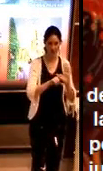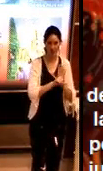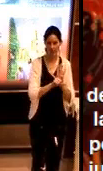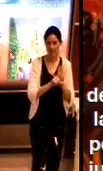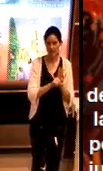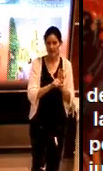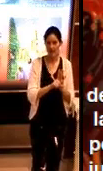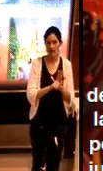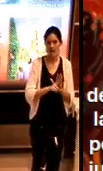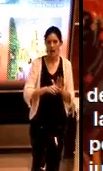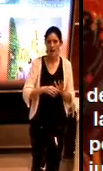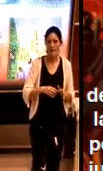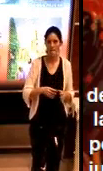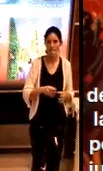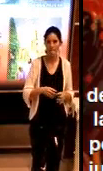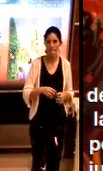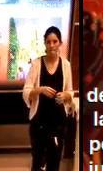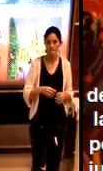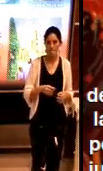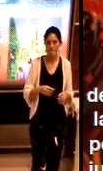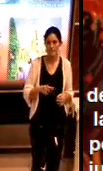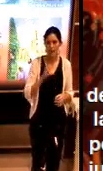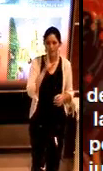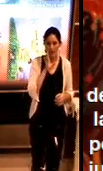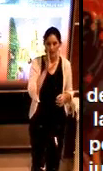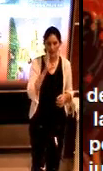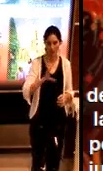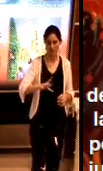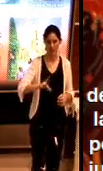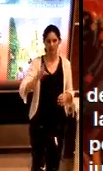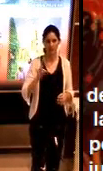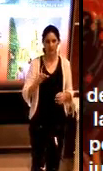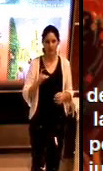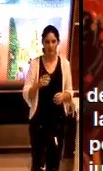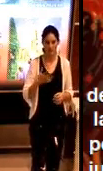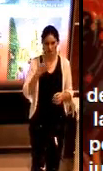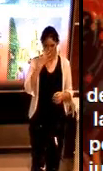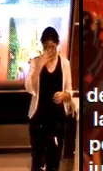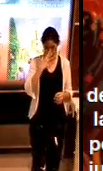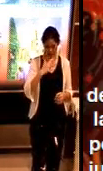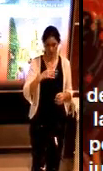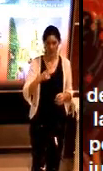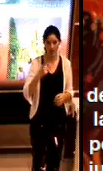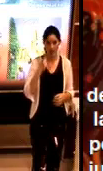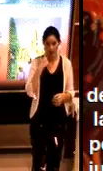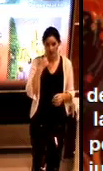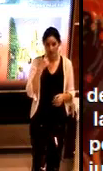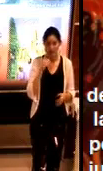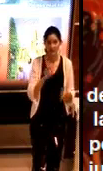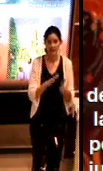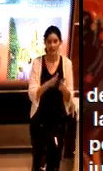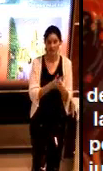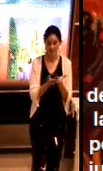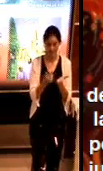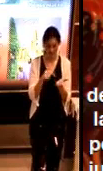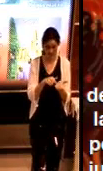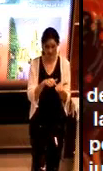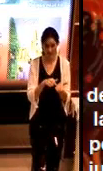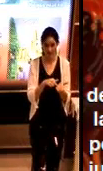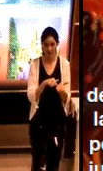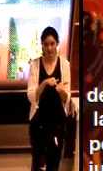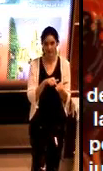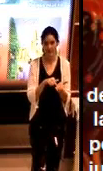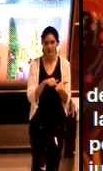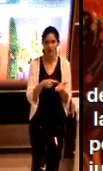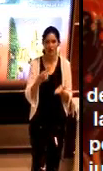pecaremos voluntariamente después de haber recibido el conocimiento de la verdad. Si yo conozco